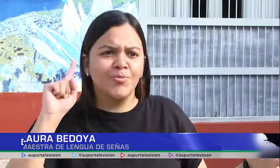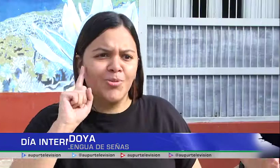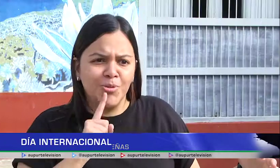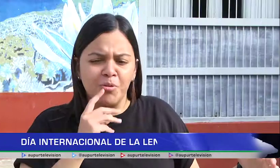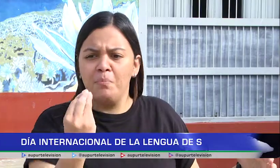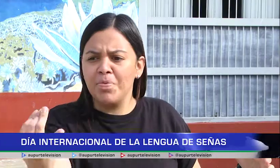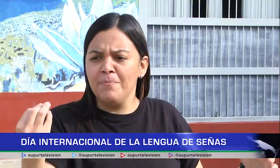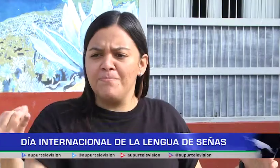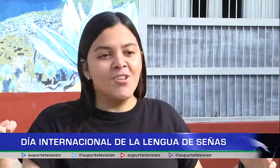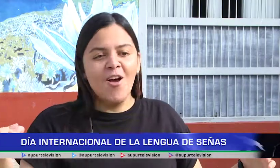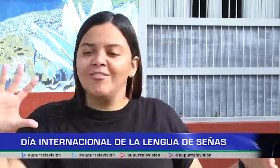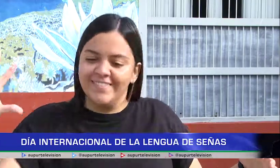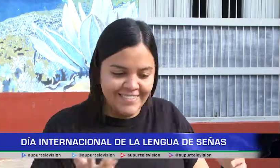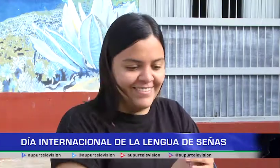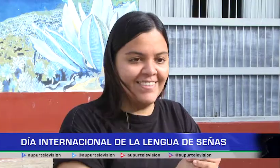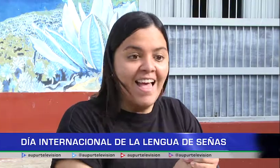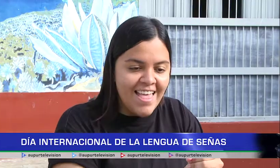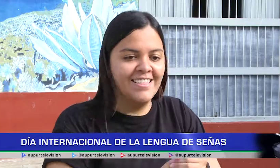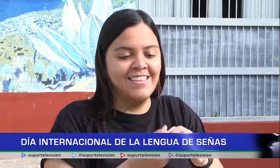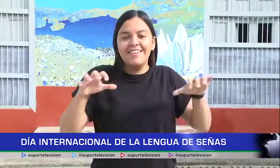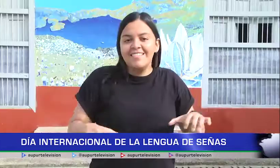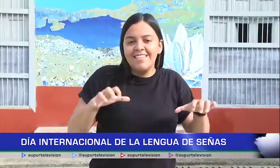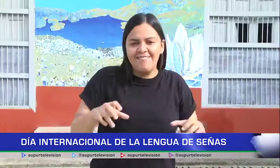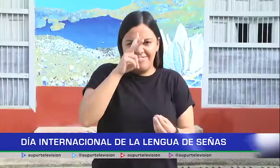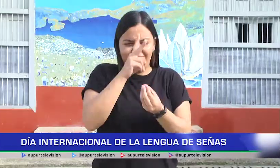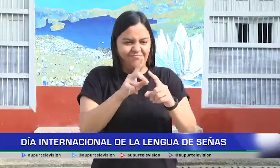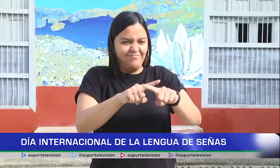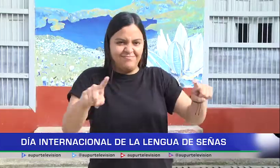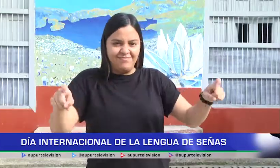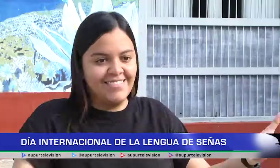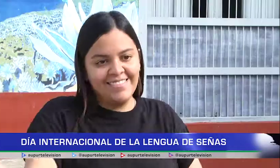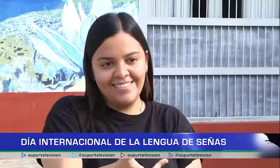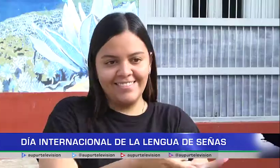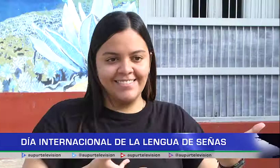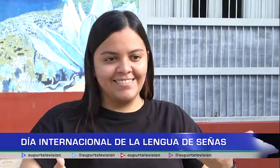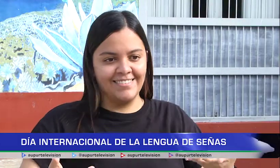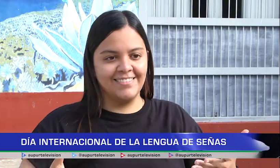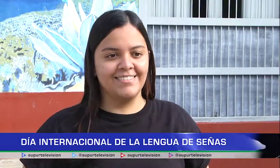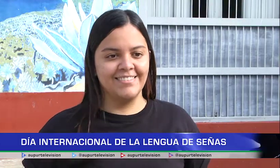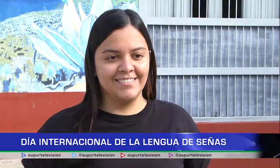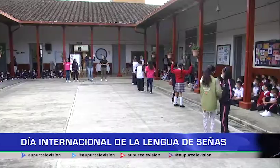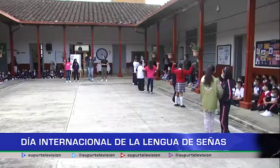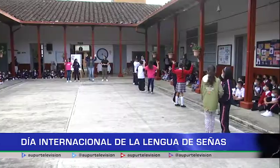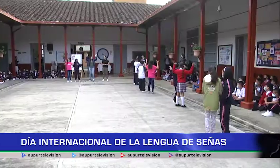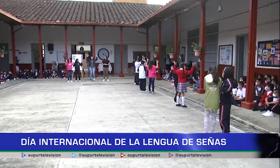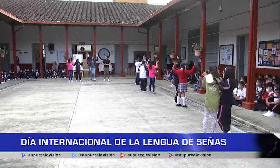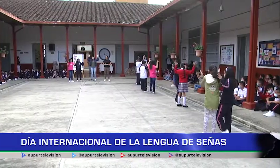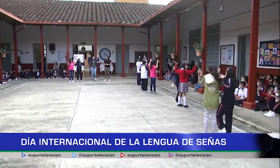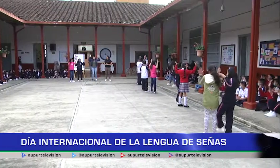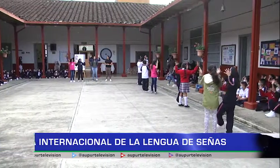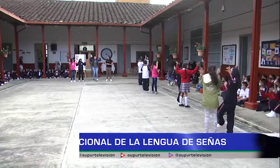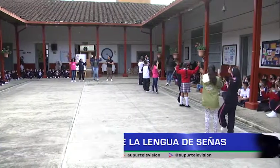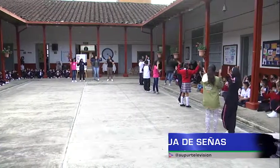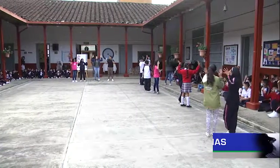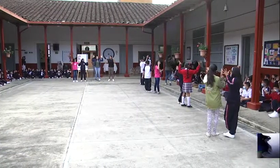ni dejen solas a las personas sordas, sino que las incluyas en sus actividades diarias. Vamos a hacer así,